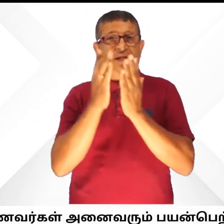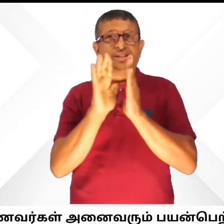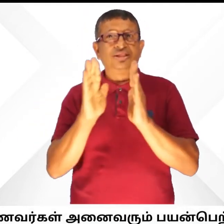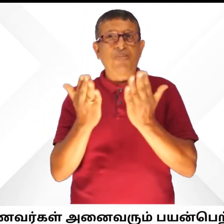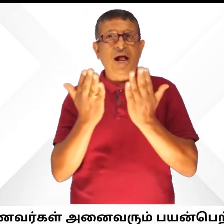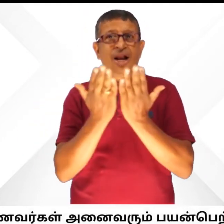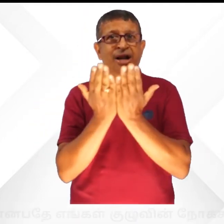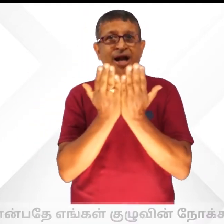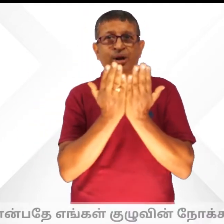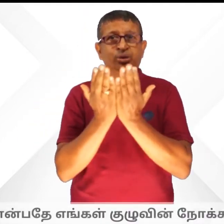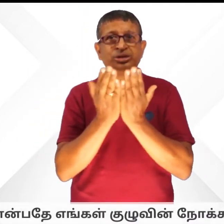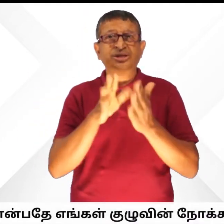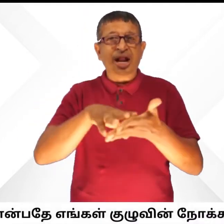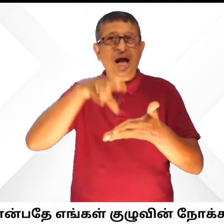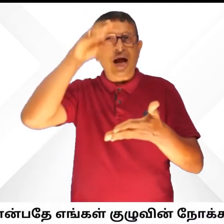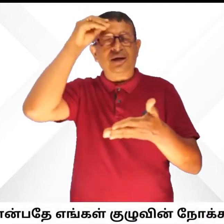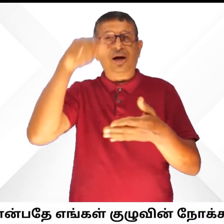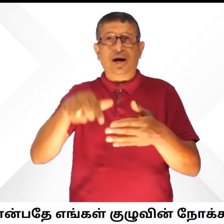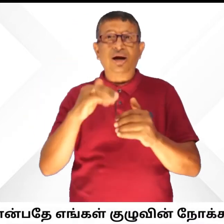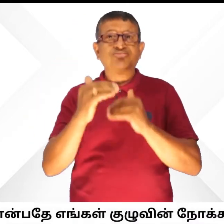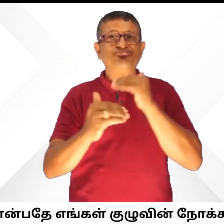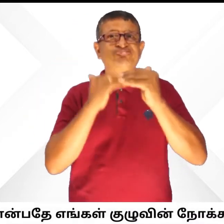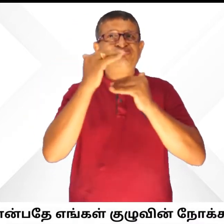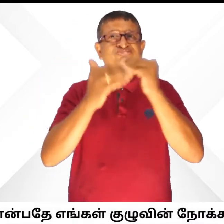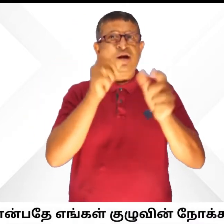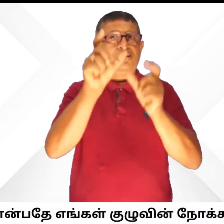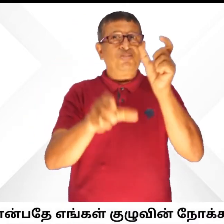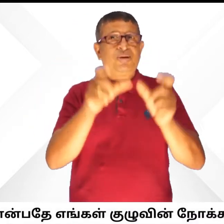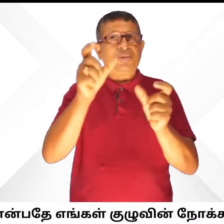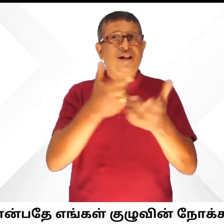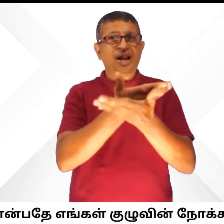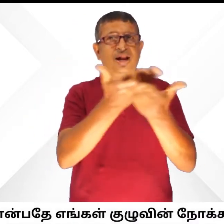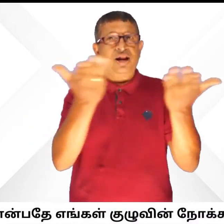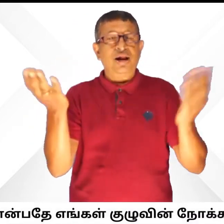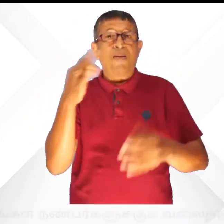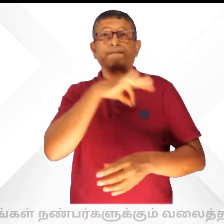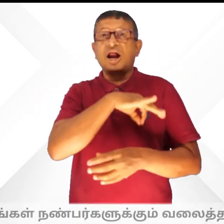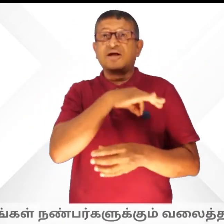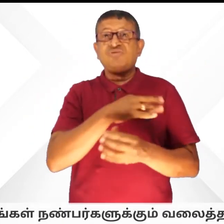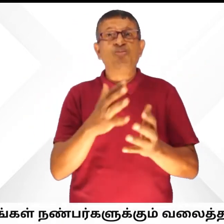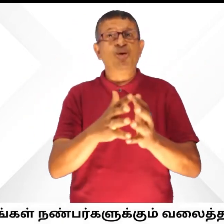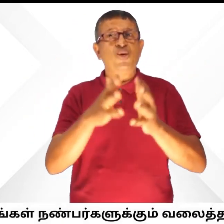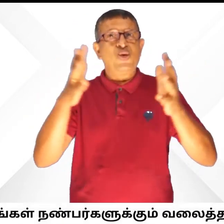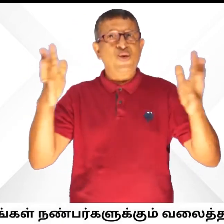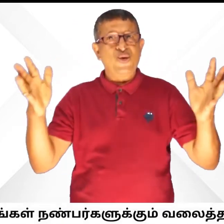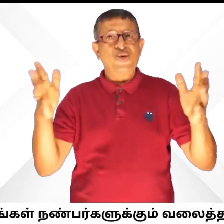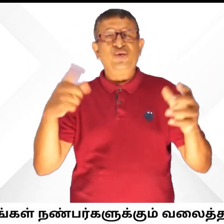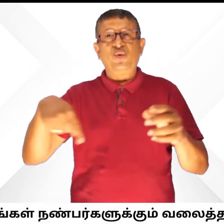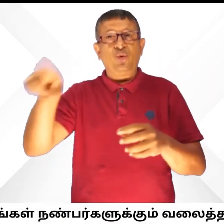நிங்களும் படித்து உங்கள் நண்பர்களுக்கும் வலைத்தலத்தினை அரிமுகப்படுத்தி அவர்களையும் பயனிடைய செயள்கள்